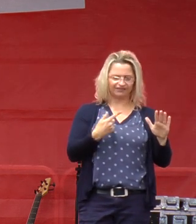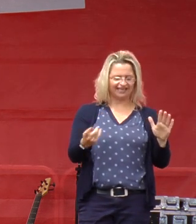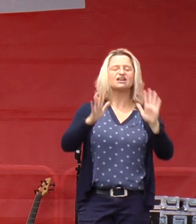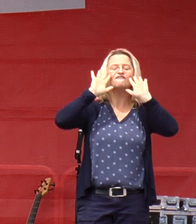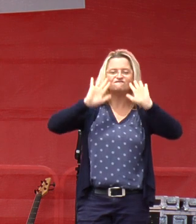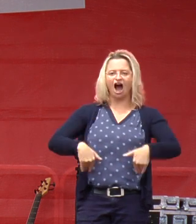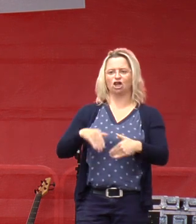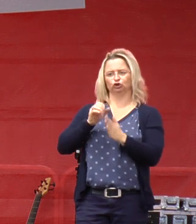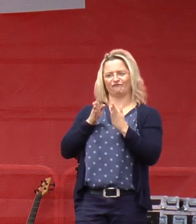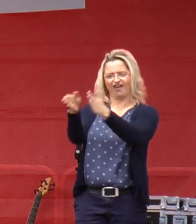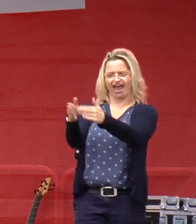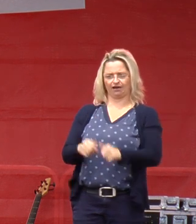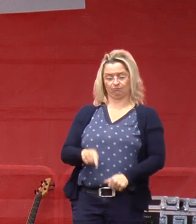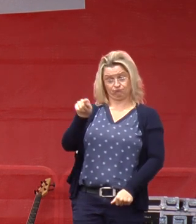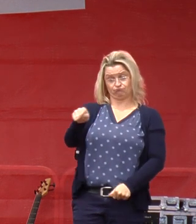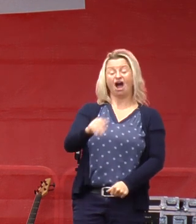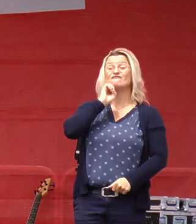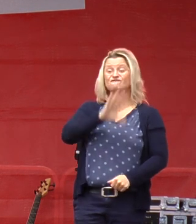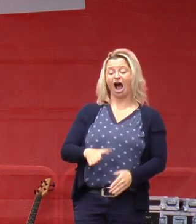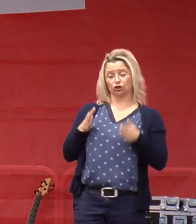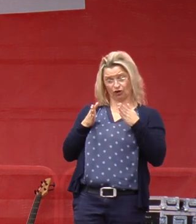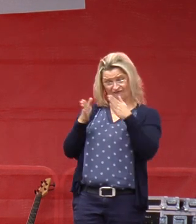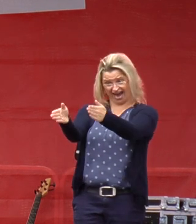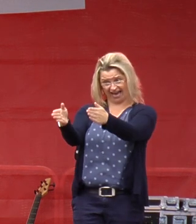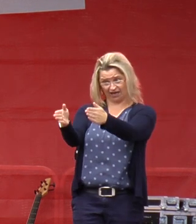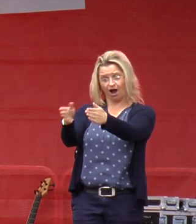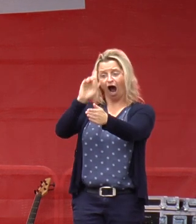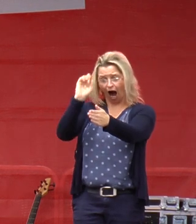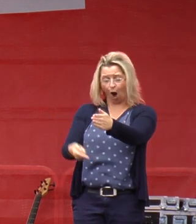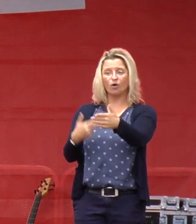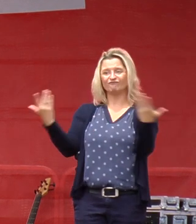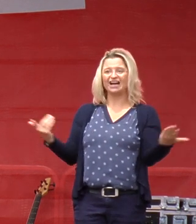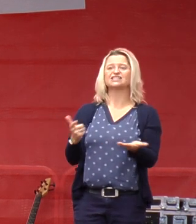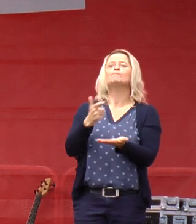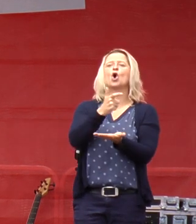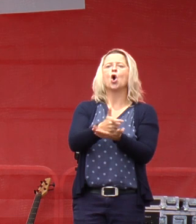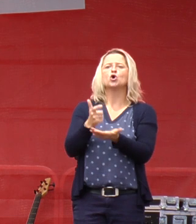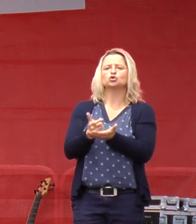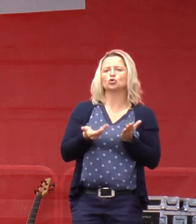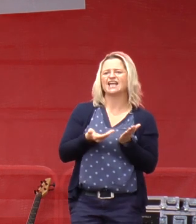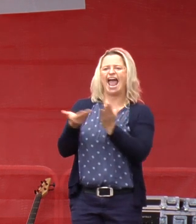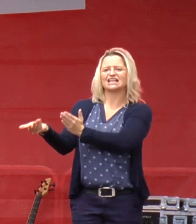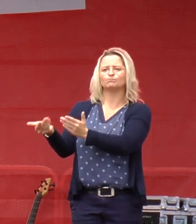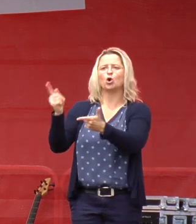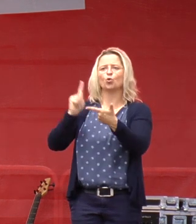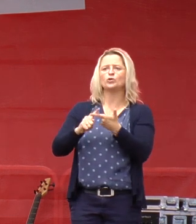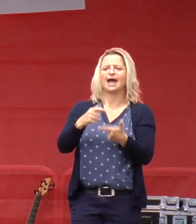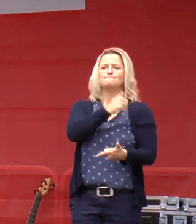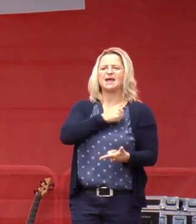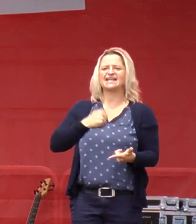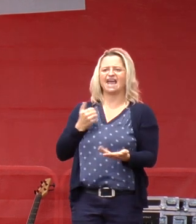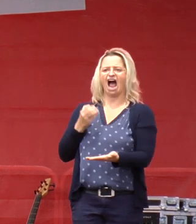dem Falschen, was unbedingt zu unterlassen ist, gehören Rüstungsexporte und Militäreinsätze.